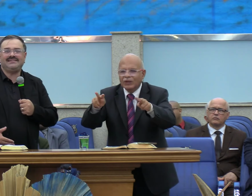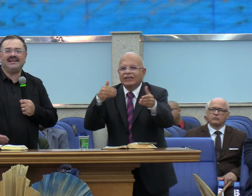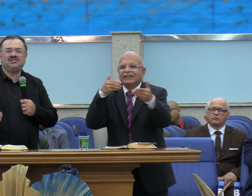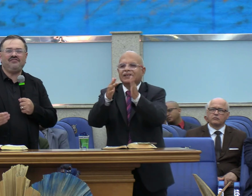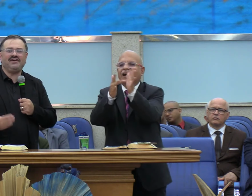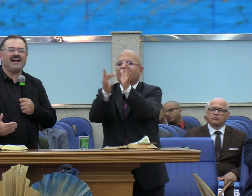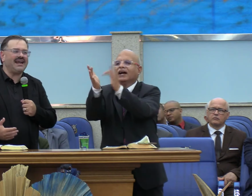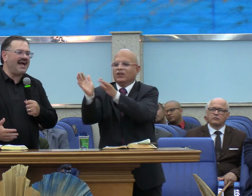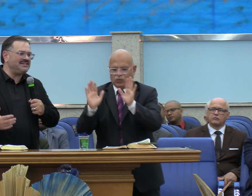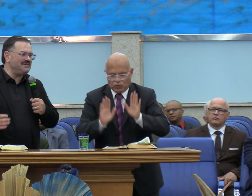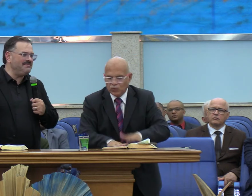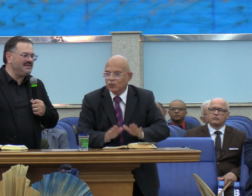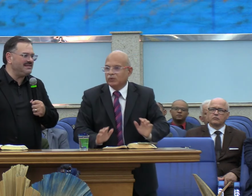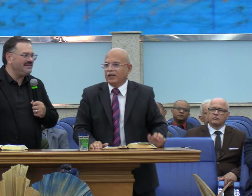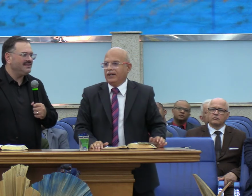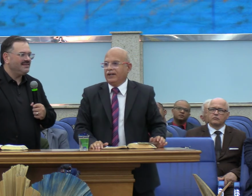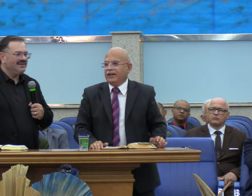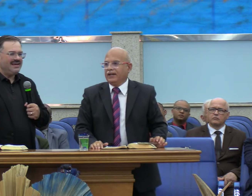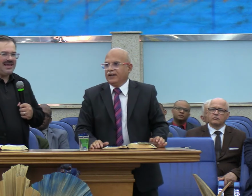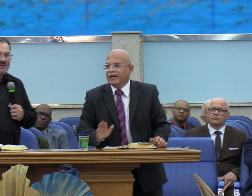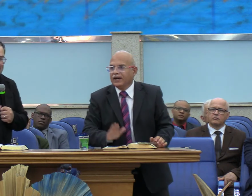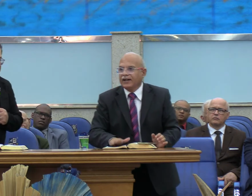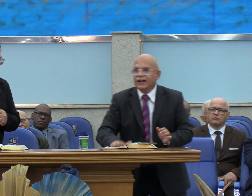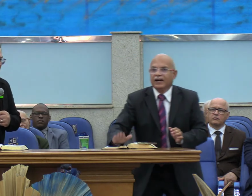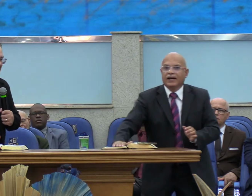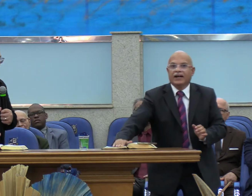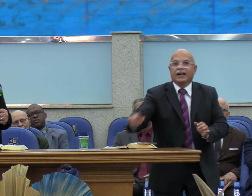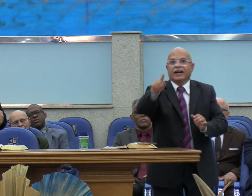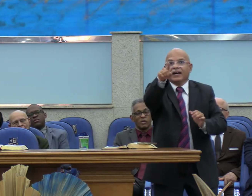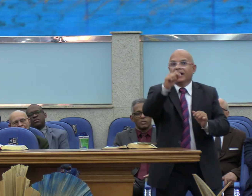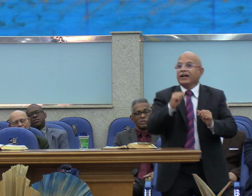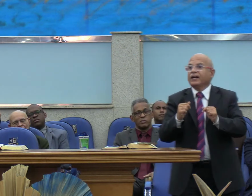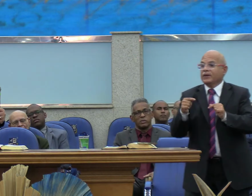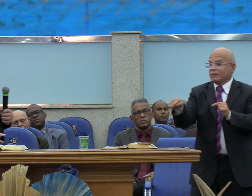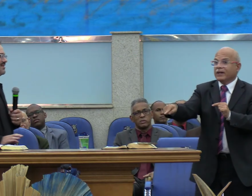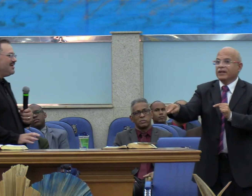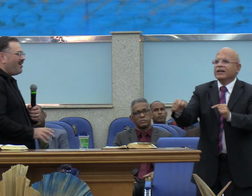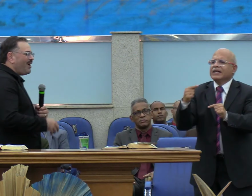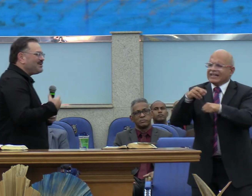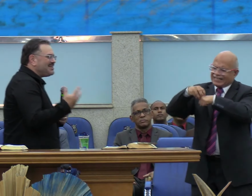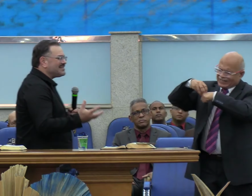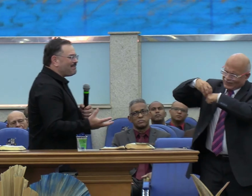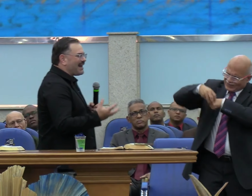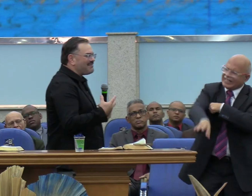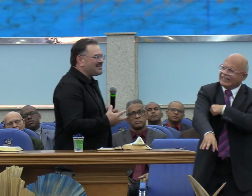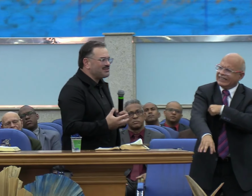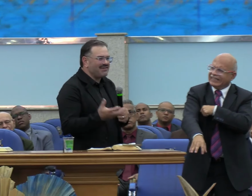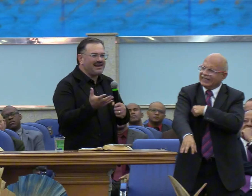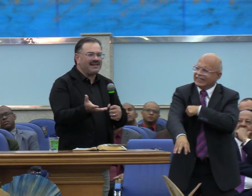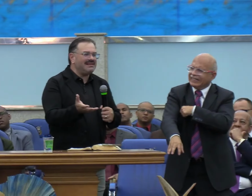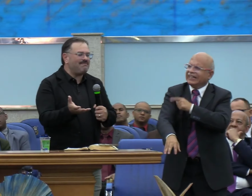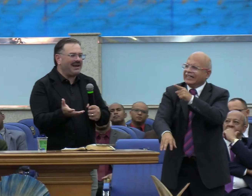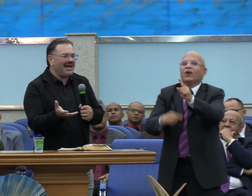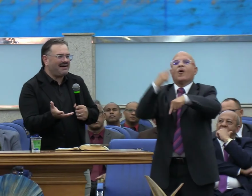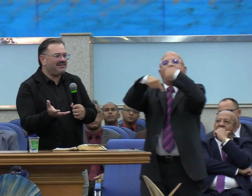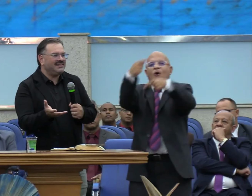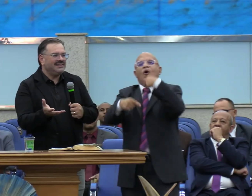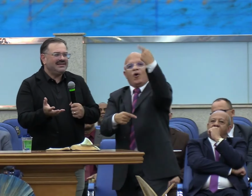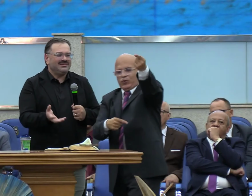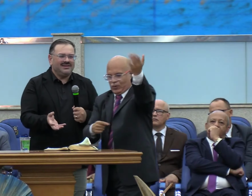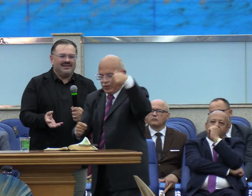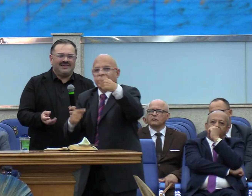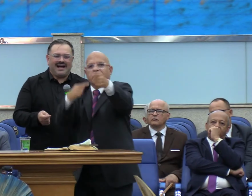Ele testificará de mim. É o que diz a palavra de Deus. Olha o que diz a palavra de Deus revelado na